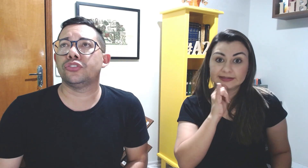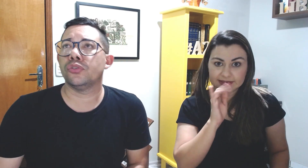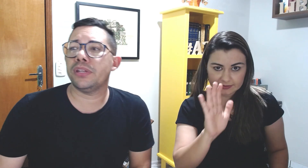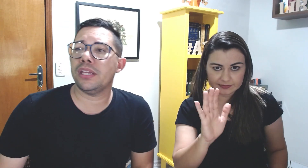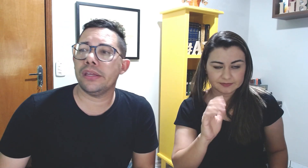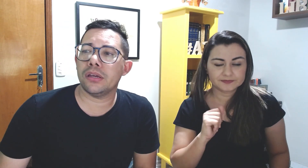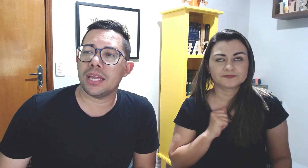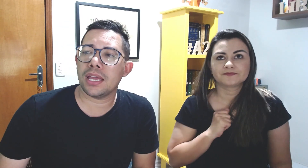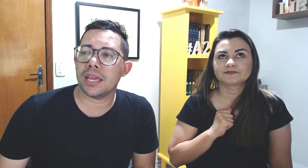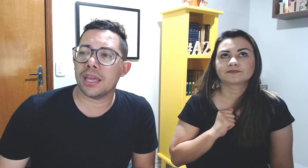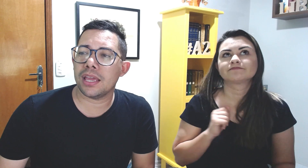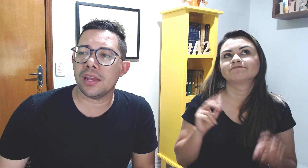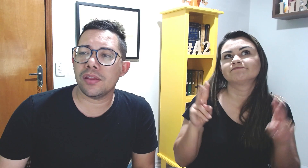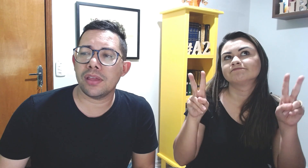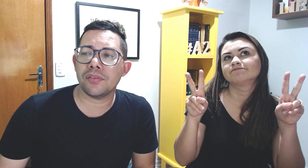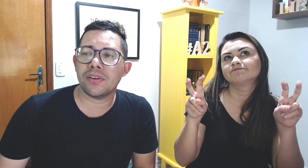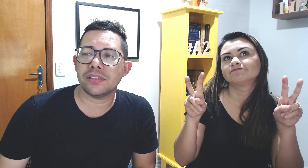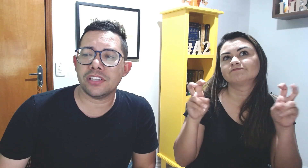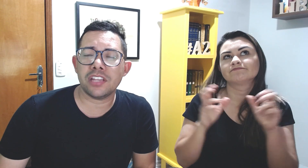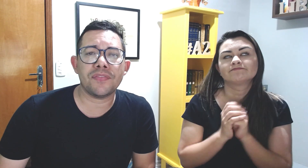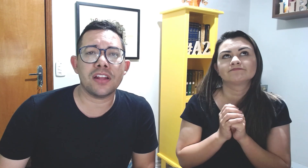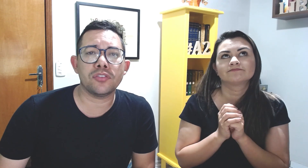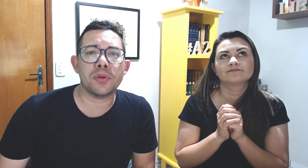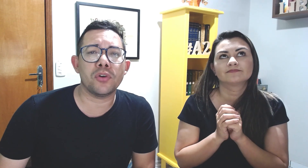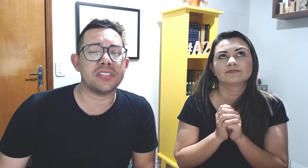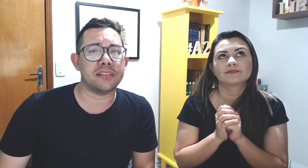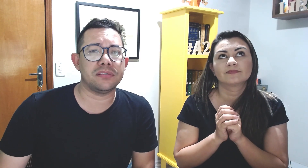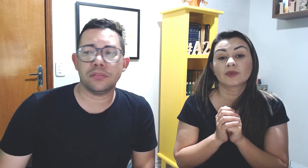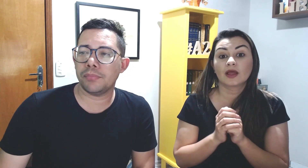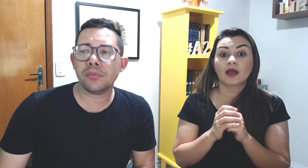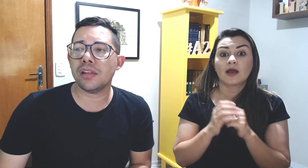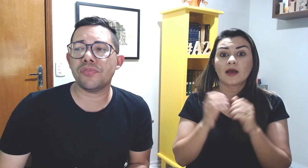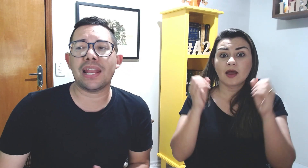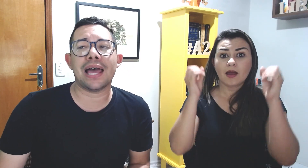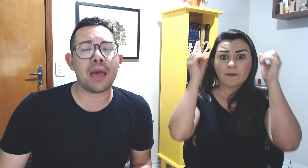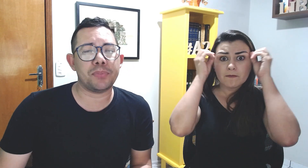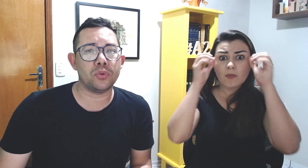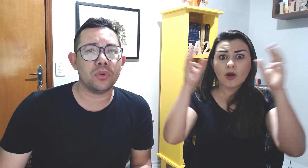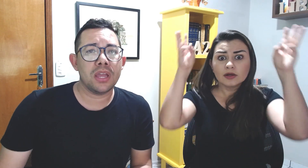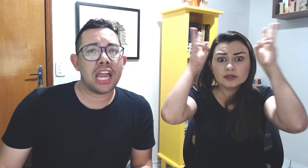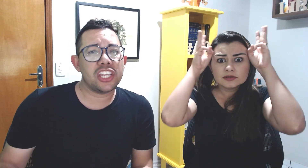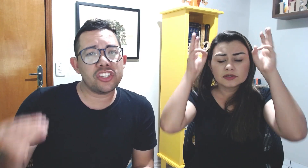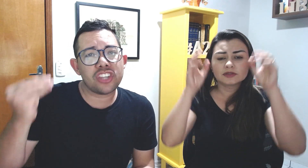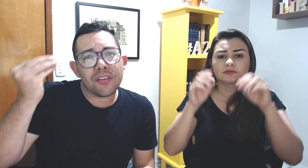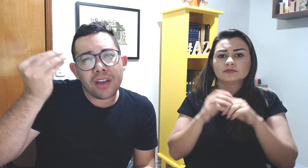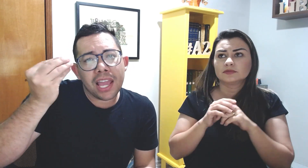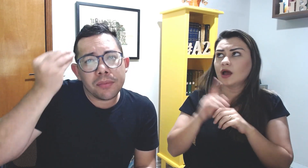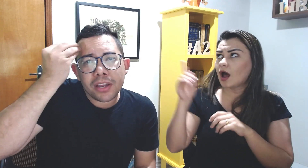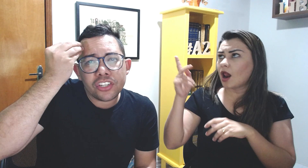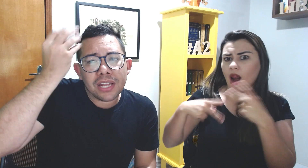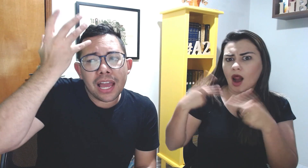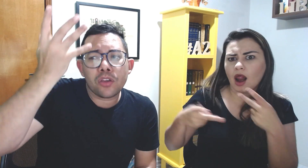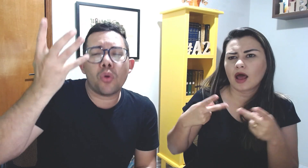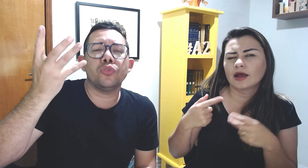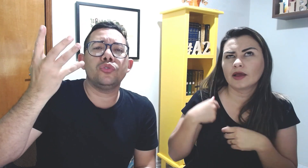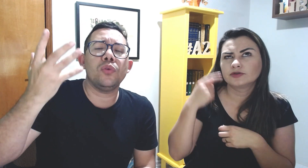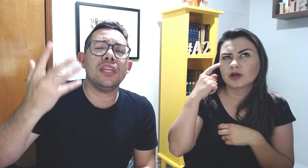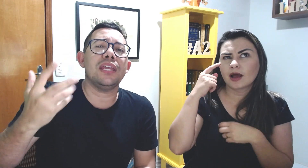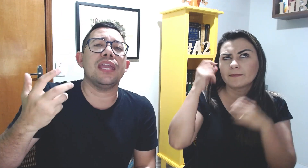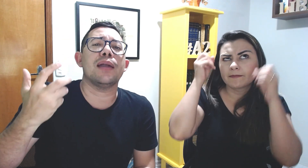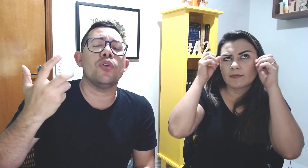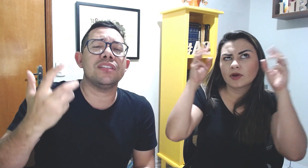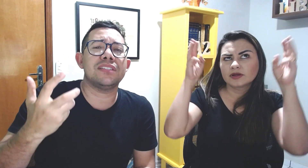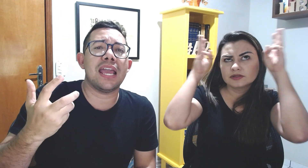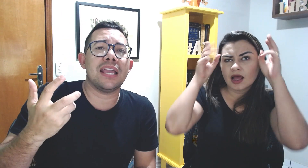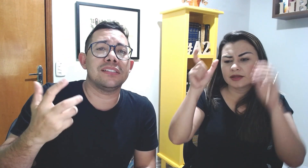falar sobre. Ele fala assim, a gente vai falar sobre Moisés. Mesmo que ele fala rápido, a gente já vai imaginar e construir